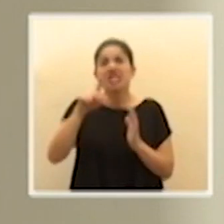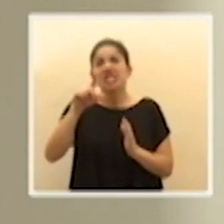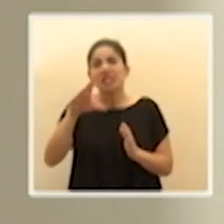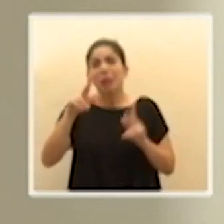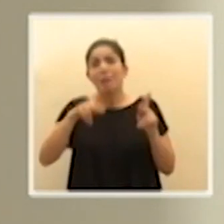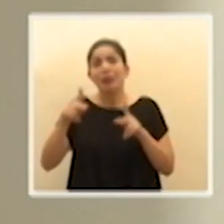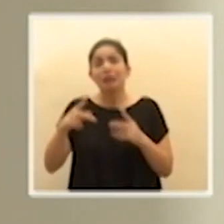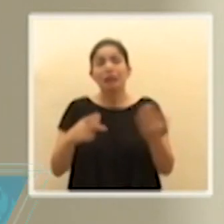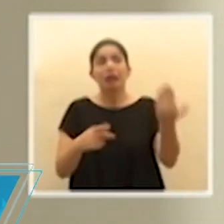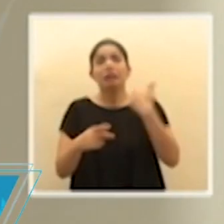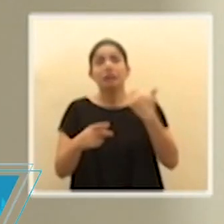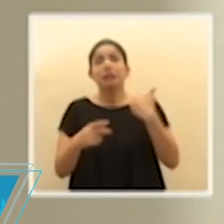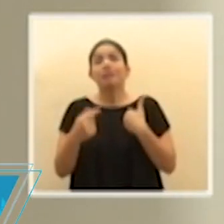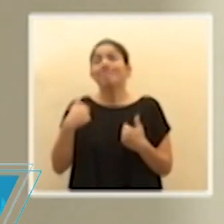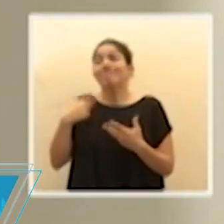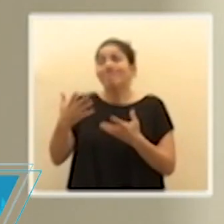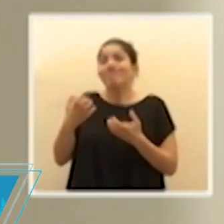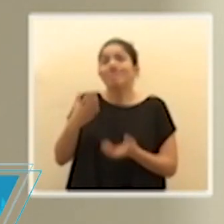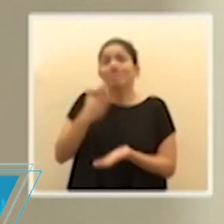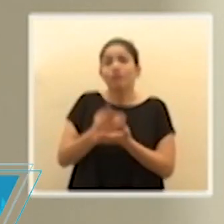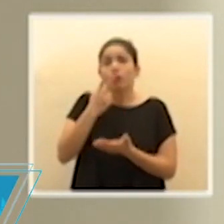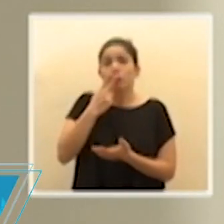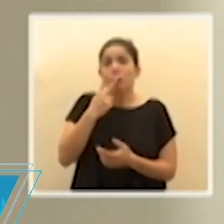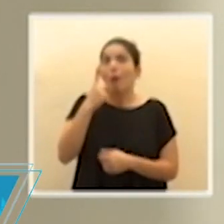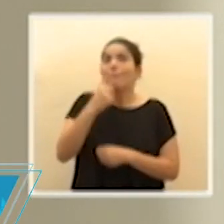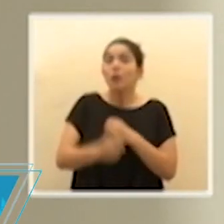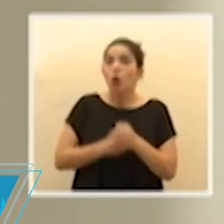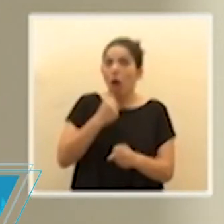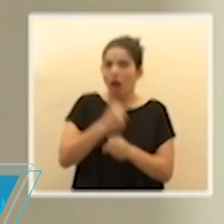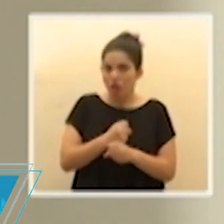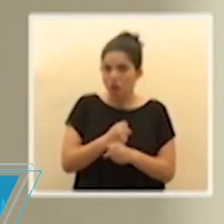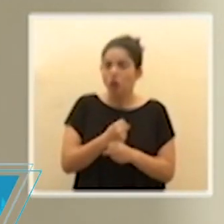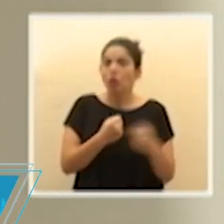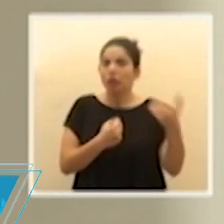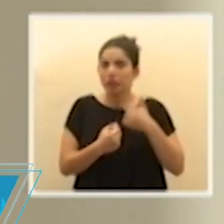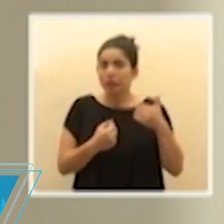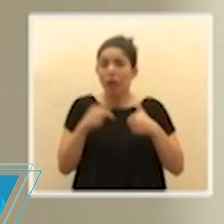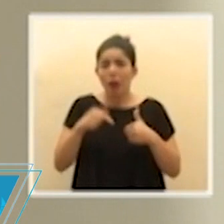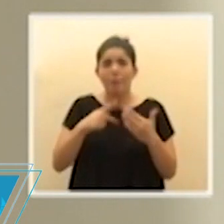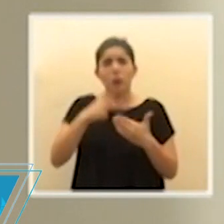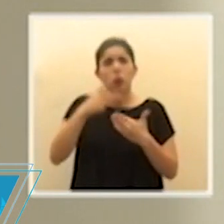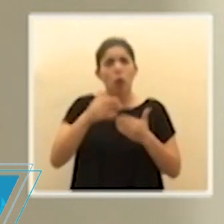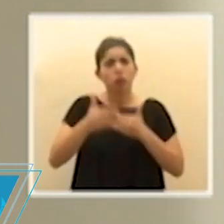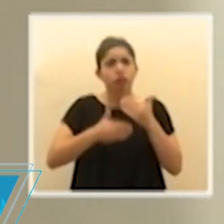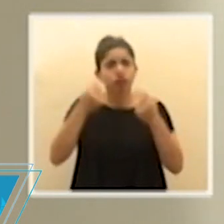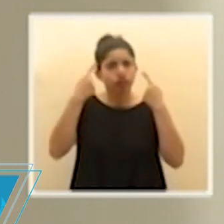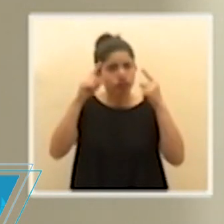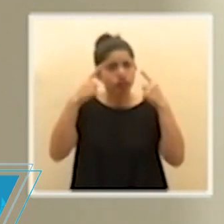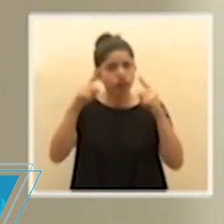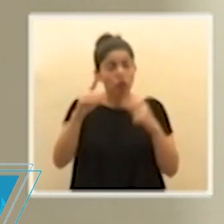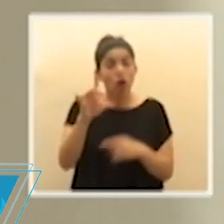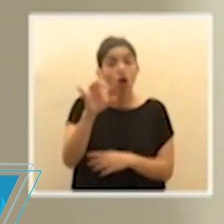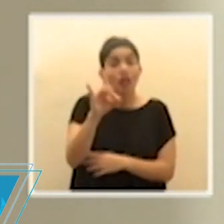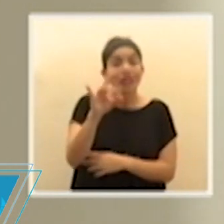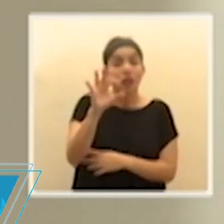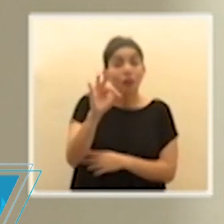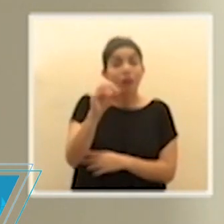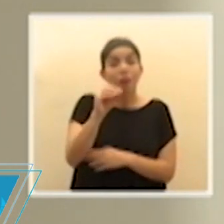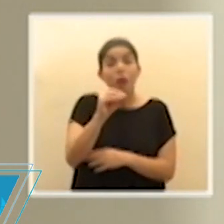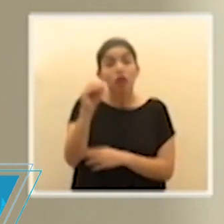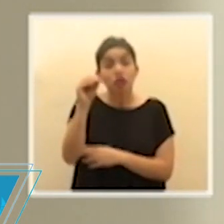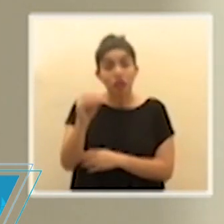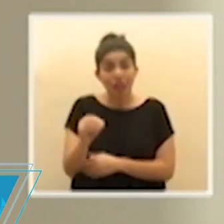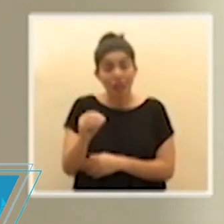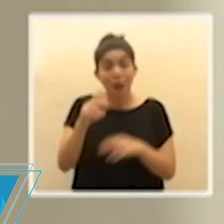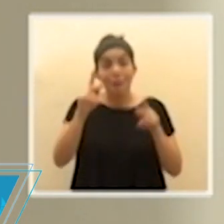que quieren dejar de fumar todos los años. Es un programa muy exitoso. El 89% de